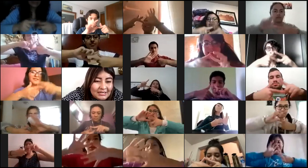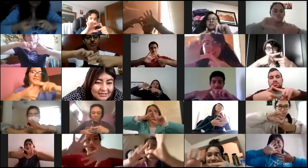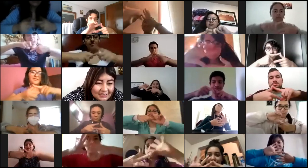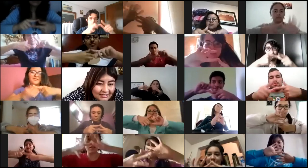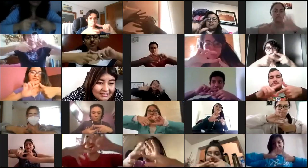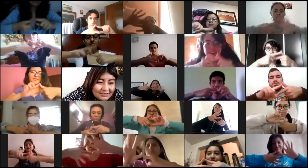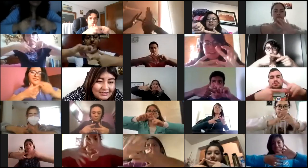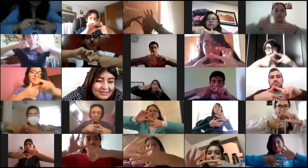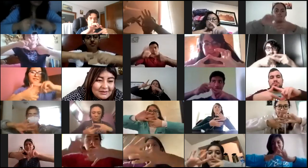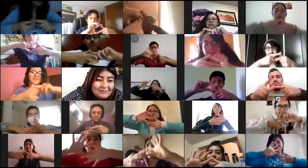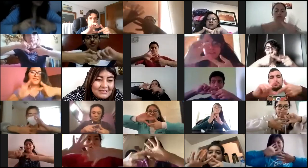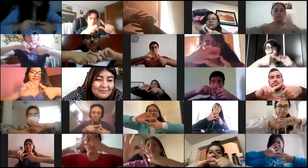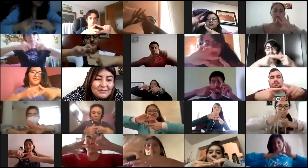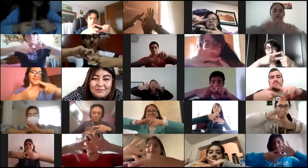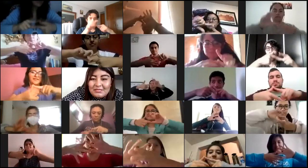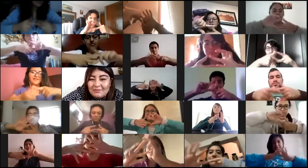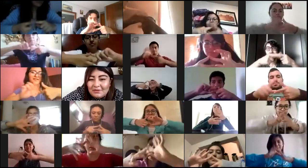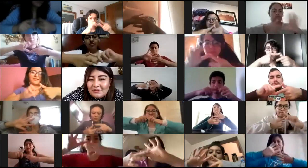Alejandra. Más rápido, chicos.